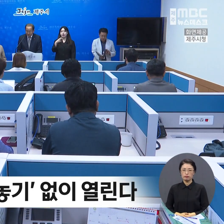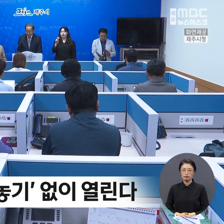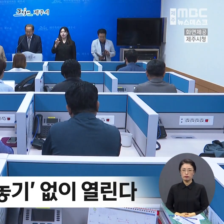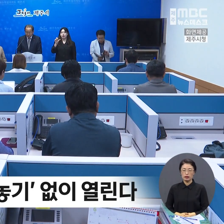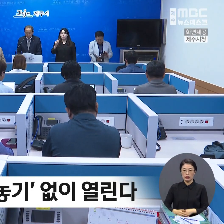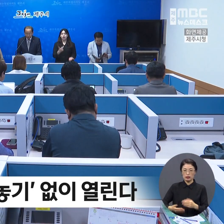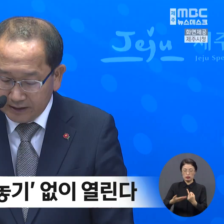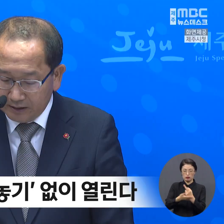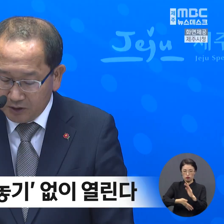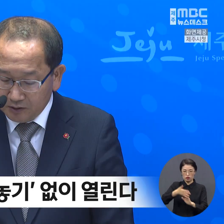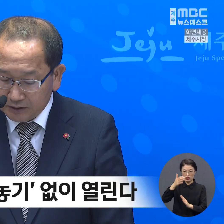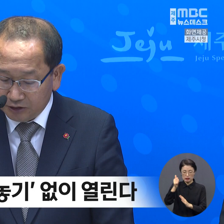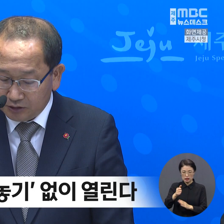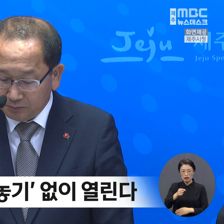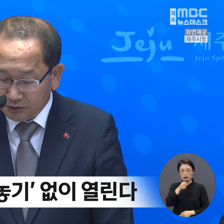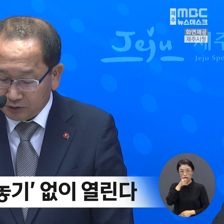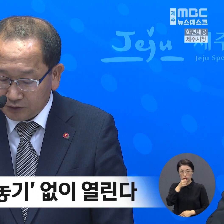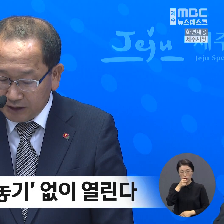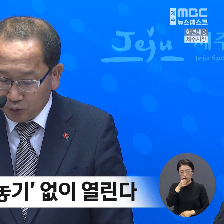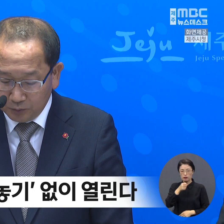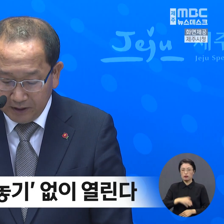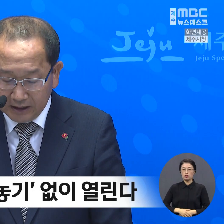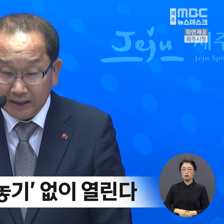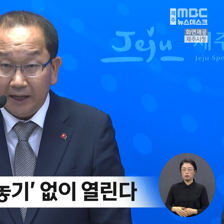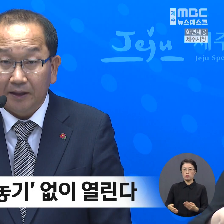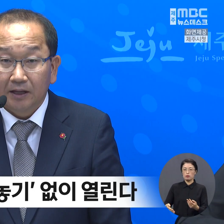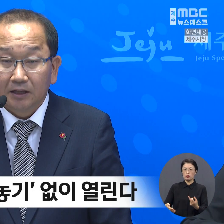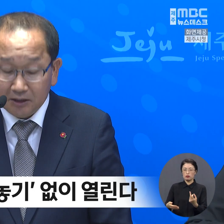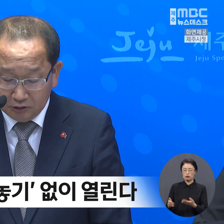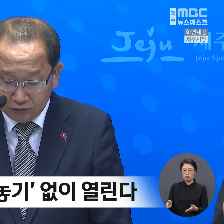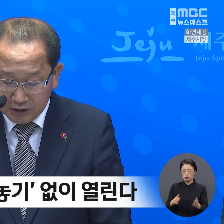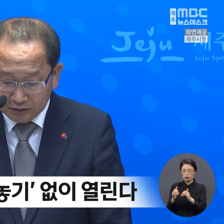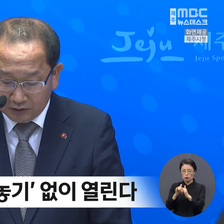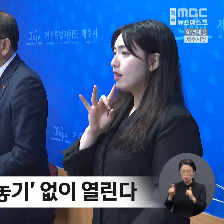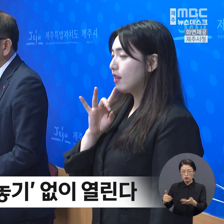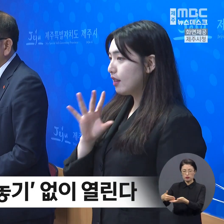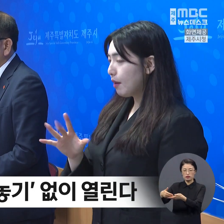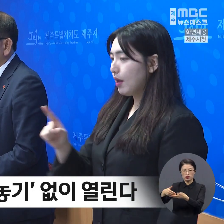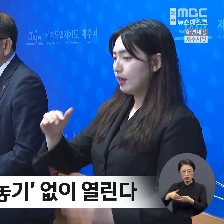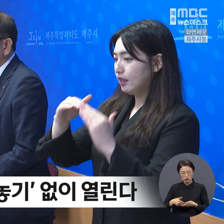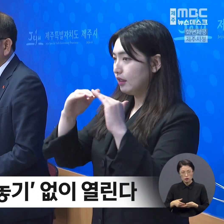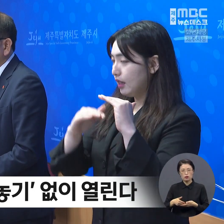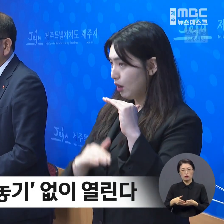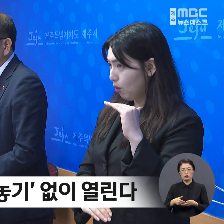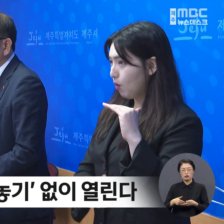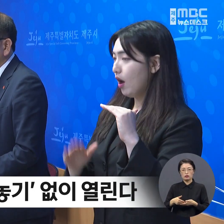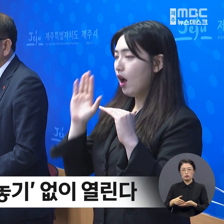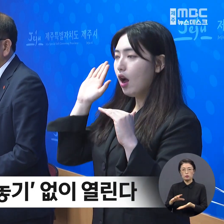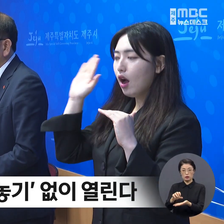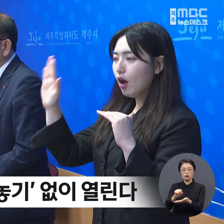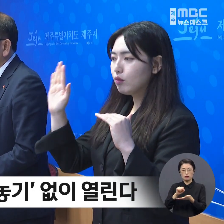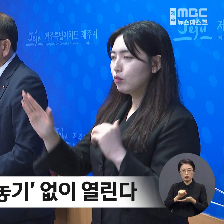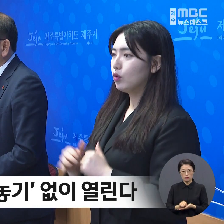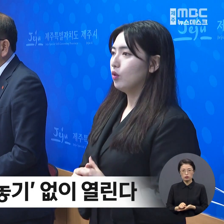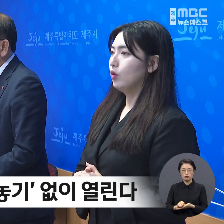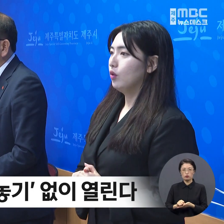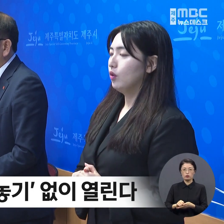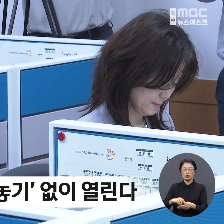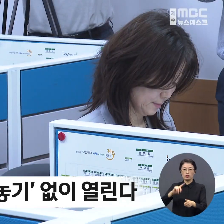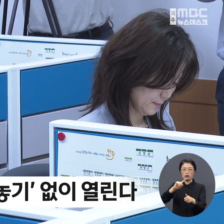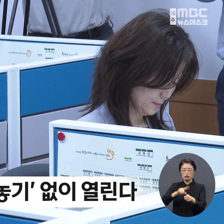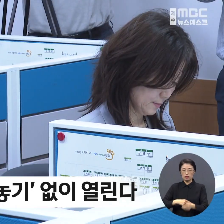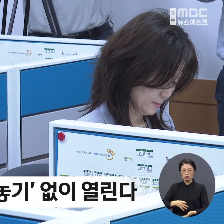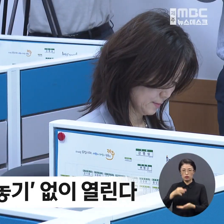열고 시민기획단의 의견과 전국 공모 결과를 바탕으로 생태가치를 높이는 내용을 담은 내년